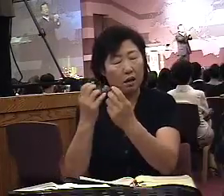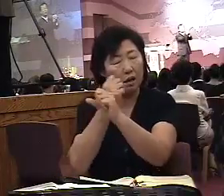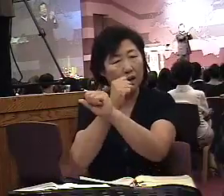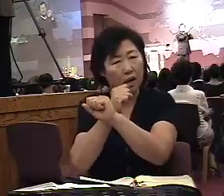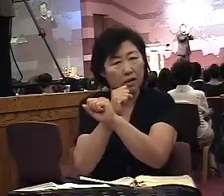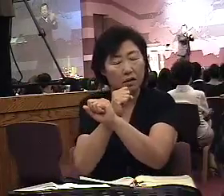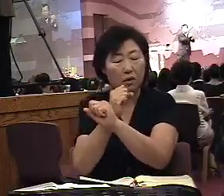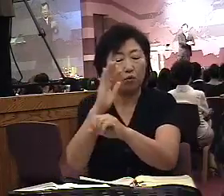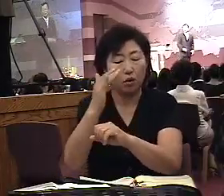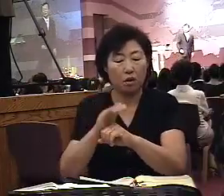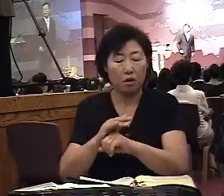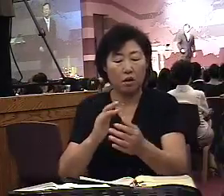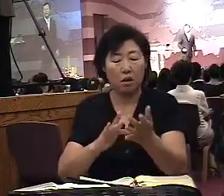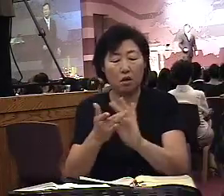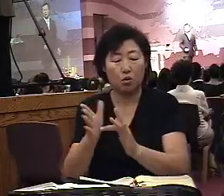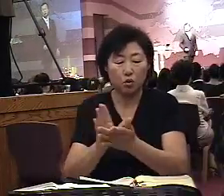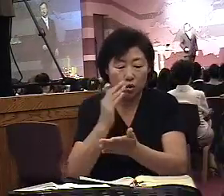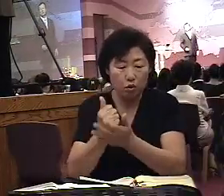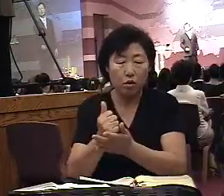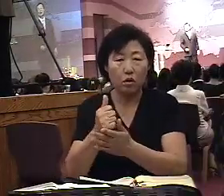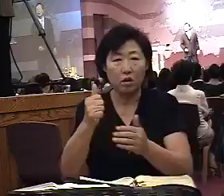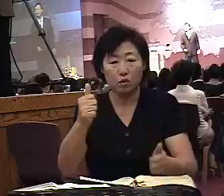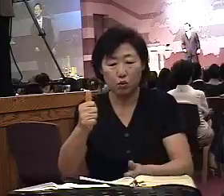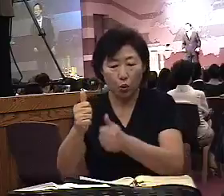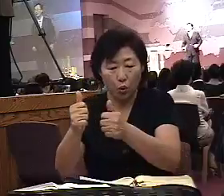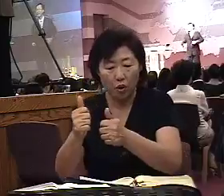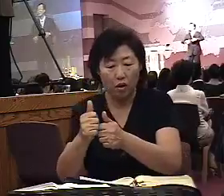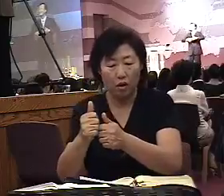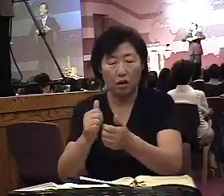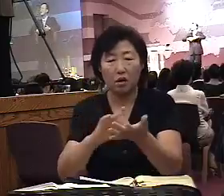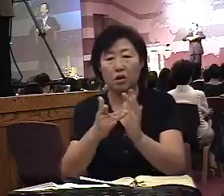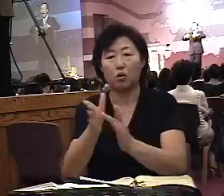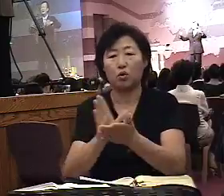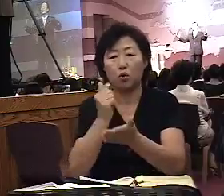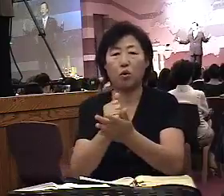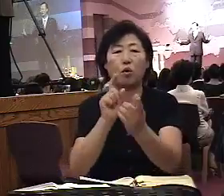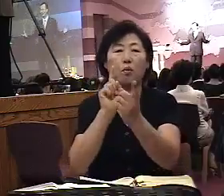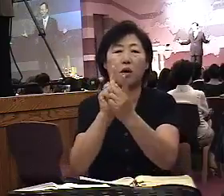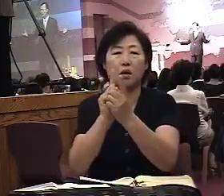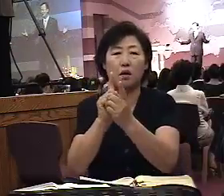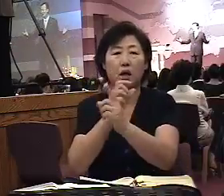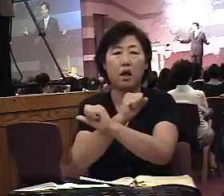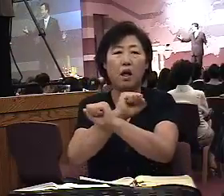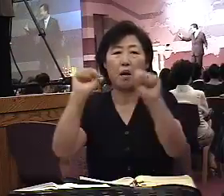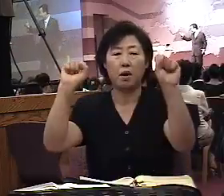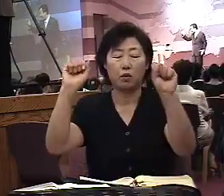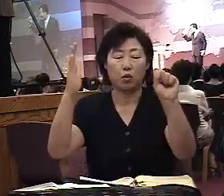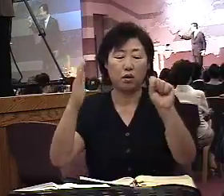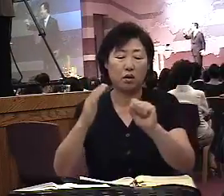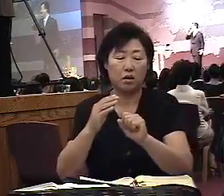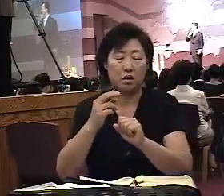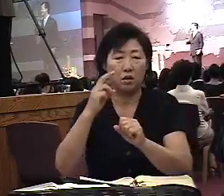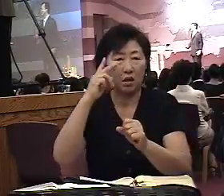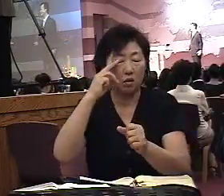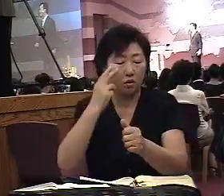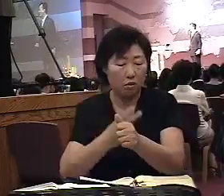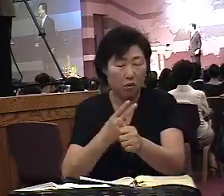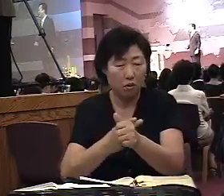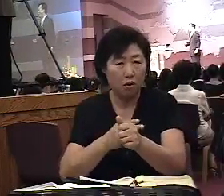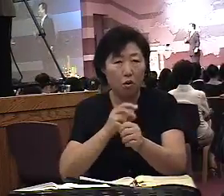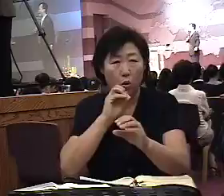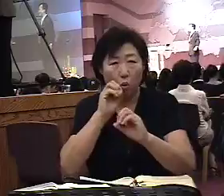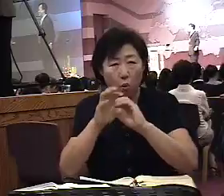예수 그리스도를 쫓게 되었고 예수 그리스도를 만나는 순간 나는 해방되었다고 사도 바울이 고백을 하는